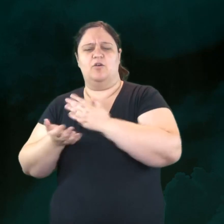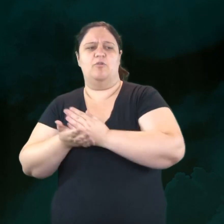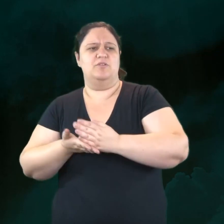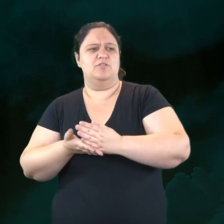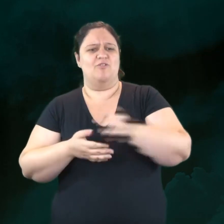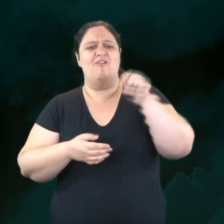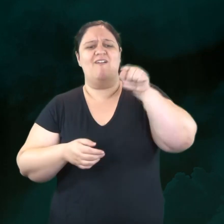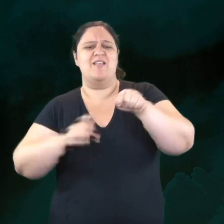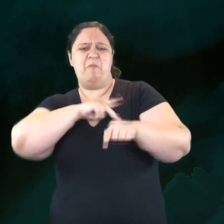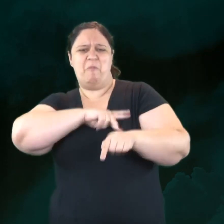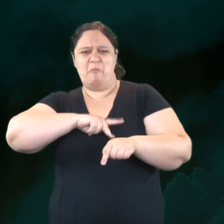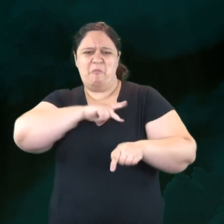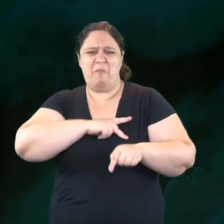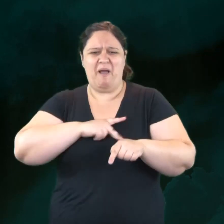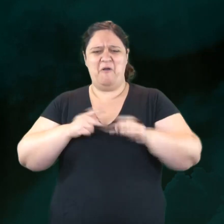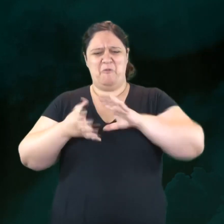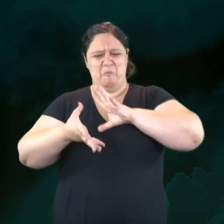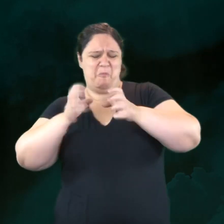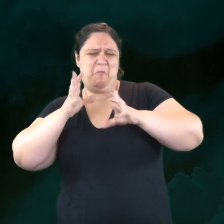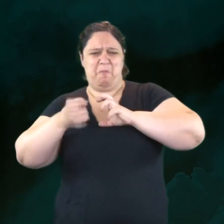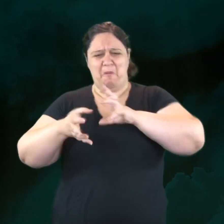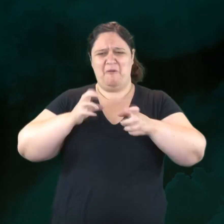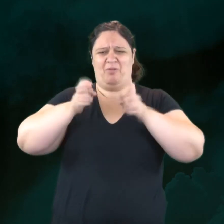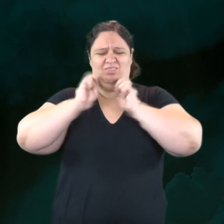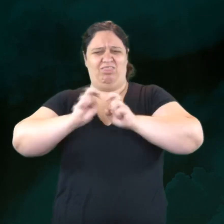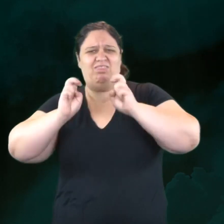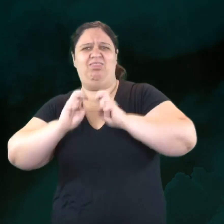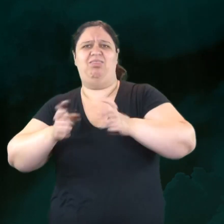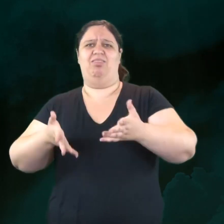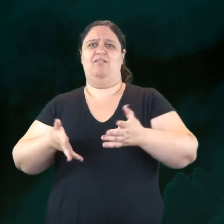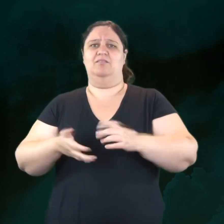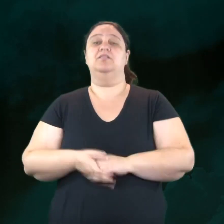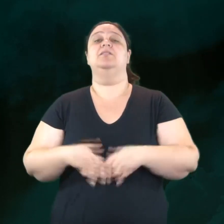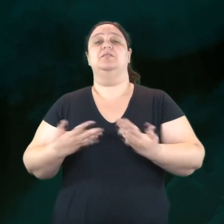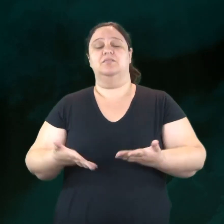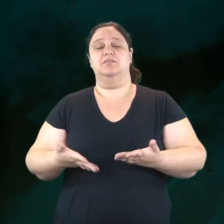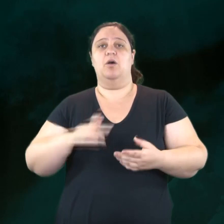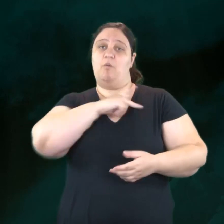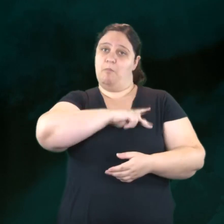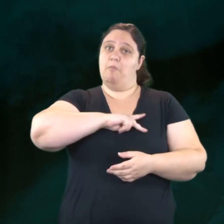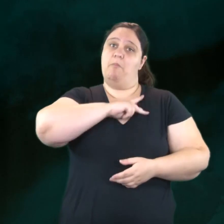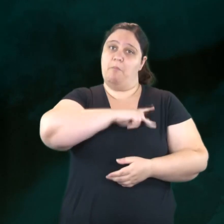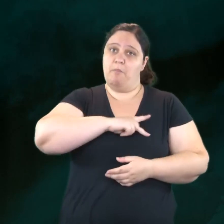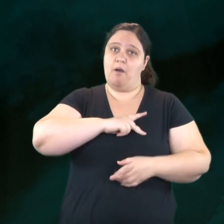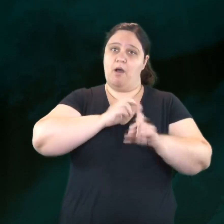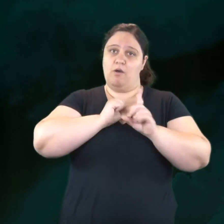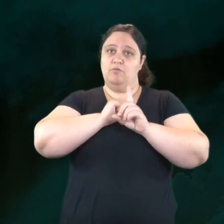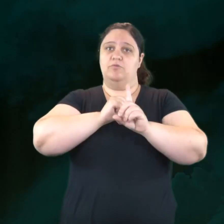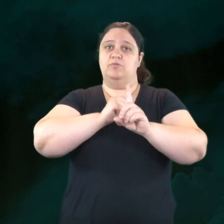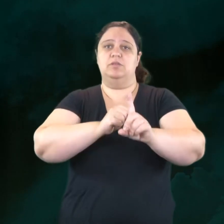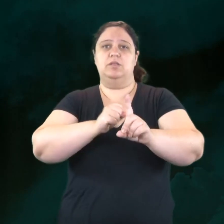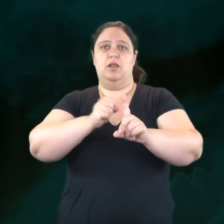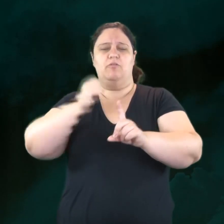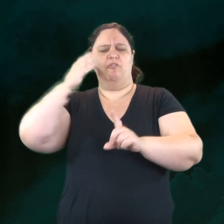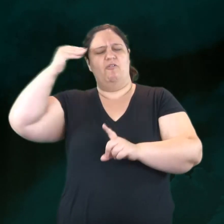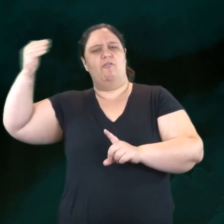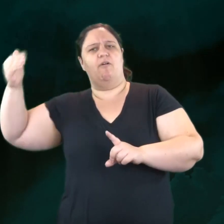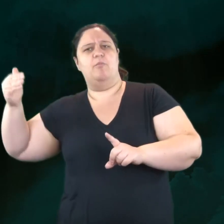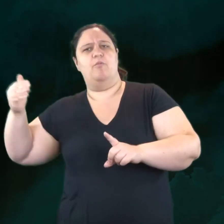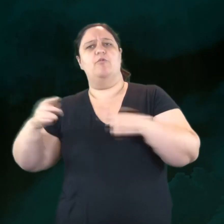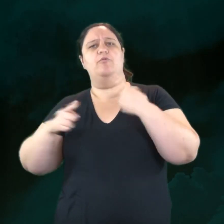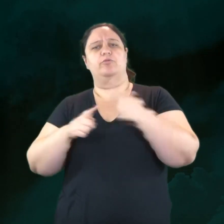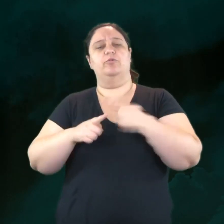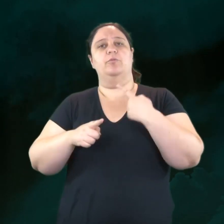chegaram também aqui. Quer dizer, eles eram famosos por transtornar o mundo. Eles